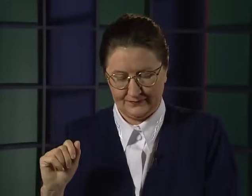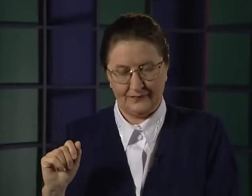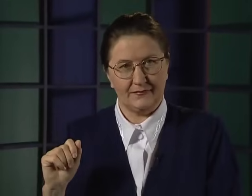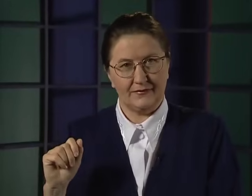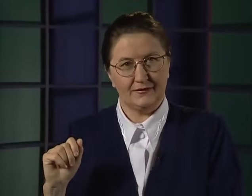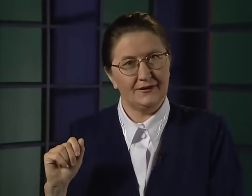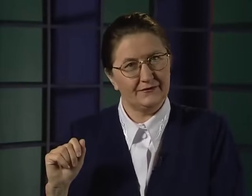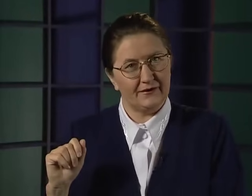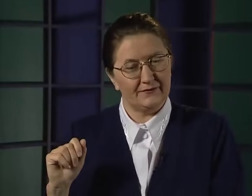Нива.